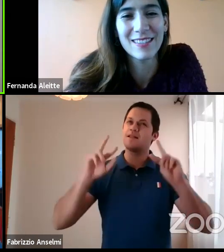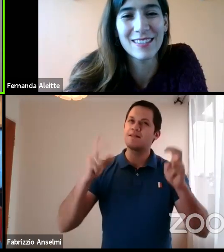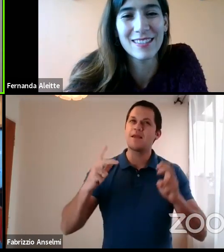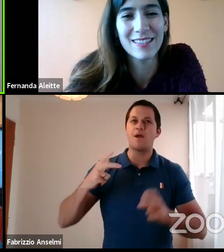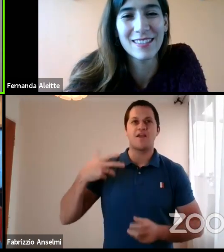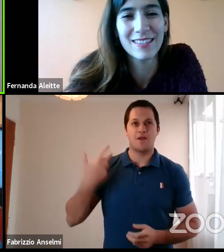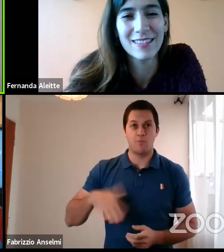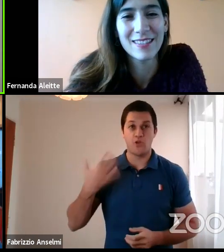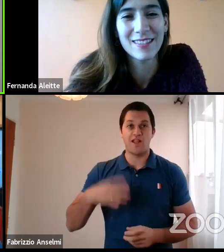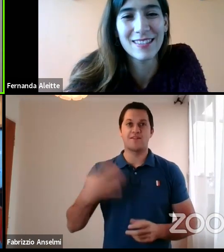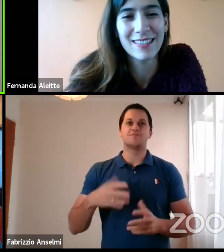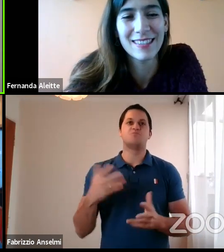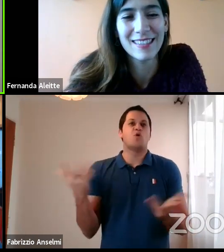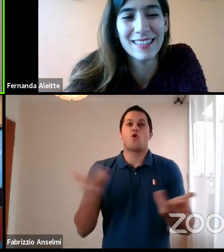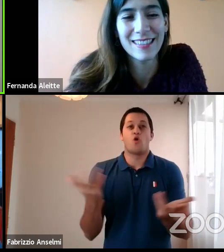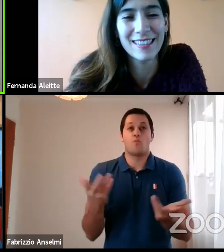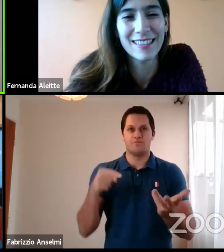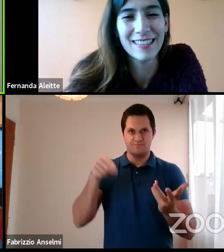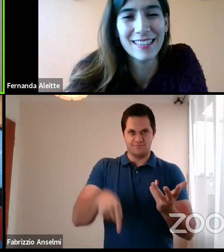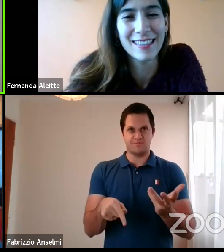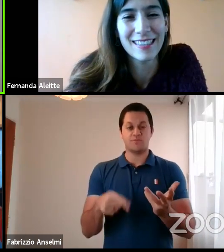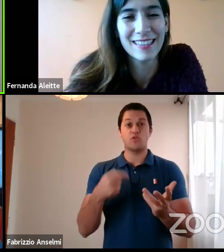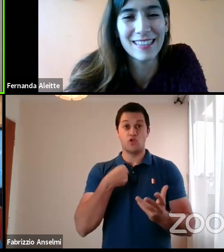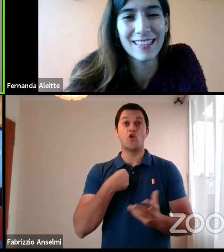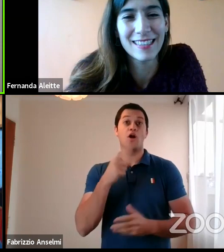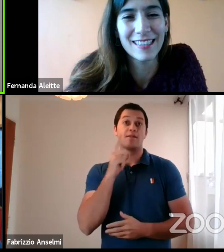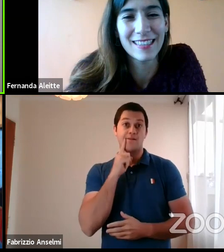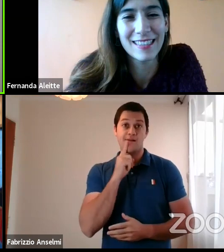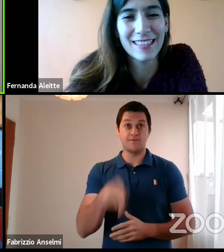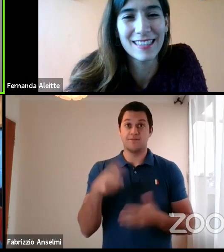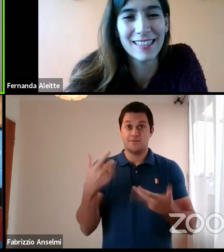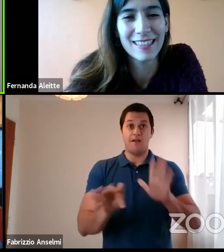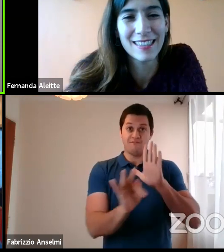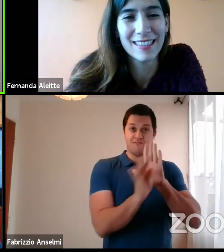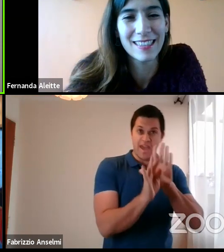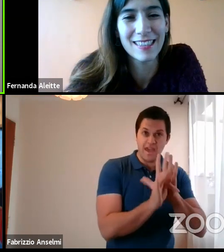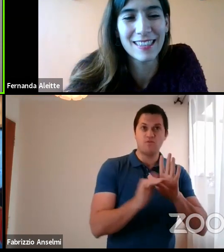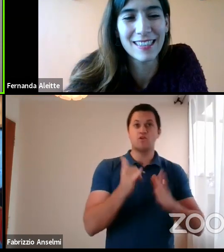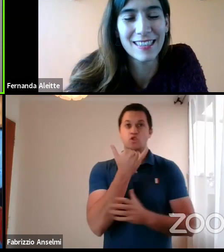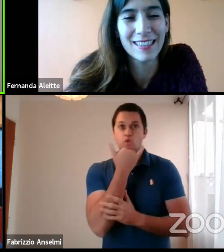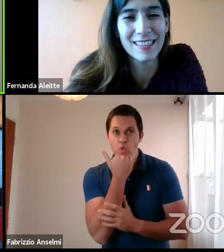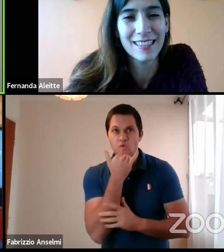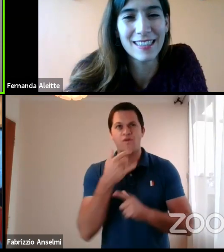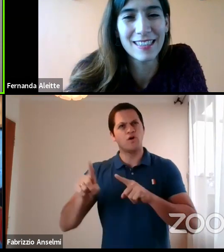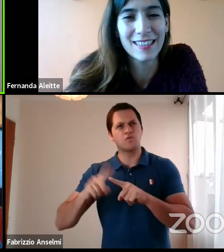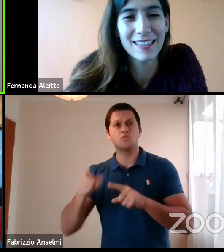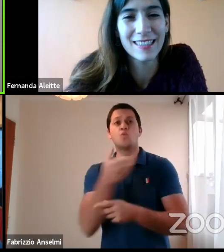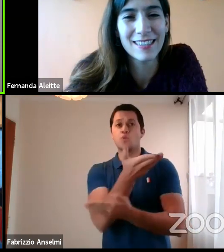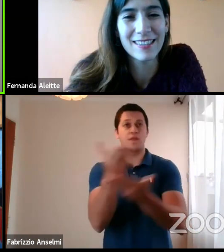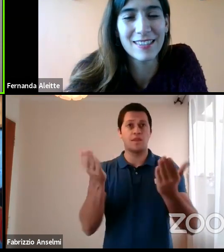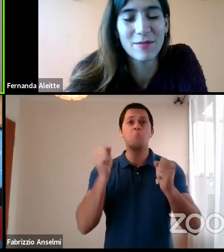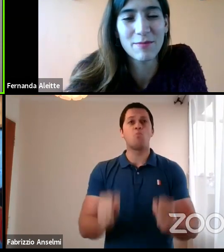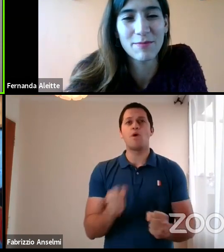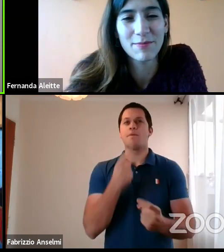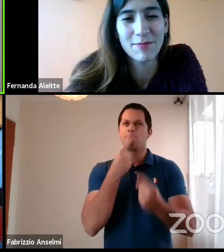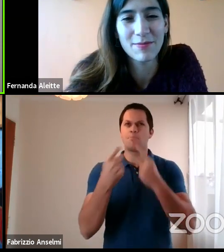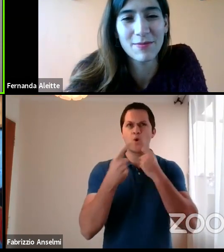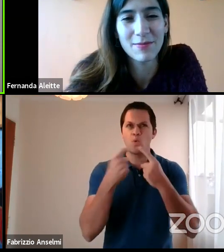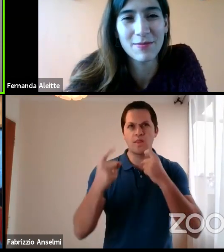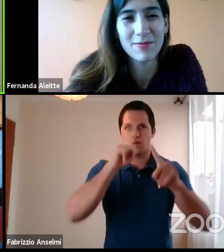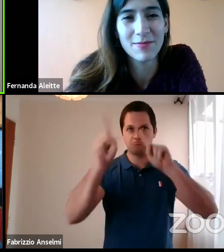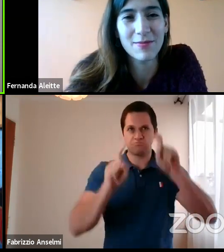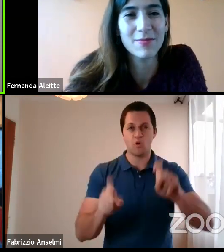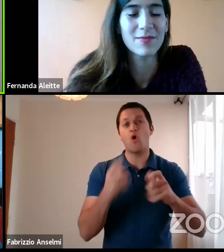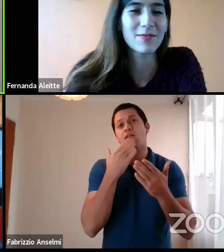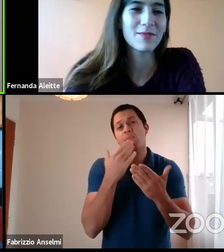dinámica del día de hoy? Yo tengo acá las redes sociales y voy a ir juntando las preguntas y o comentarios que están haciendo, ¿ya? Así que para que puedan hacer sus